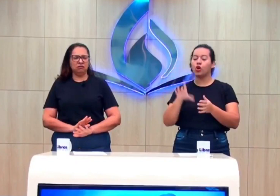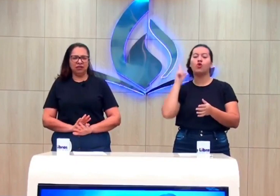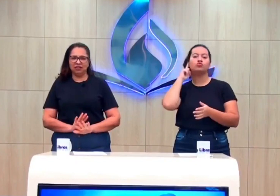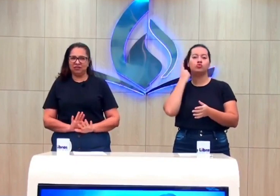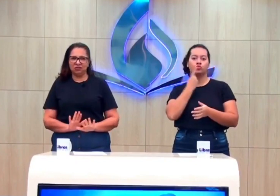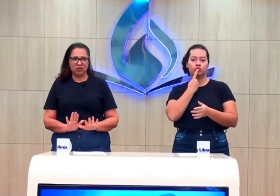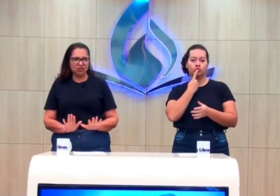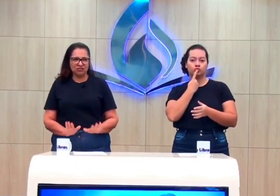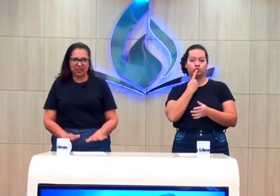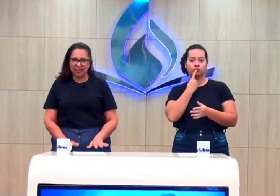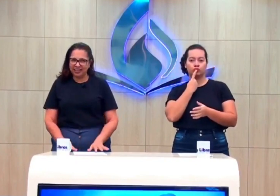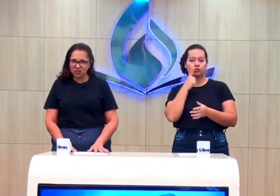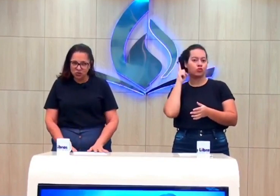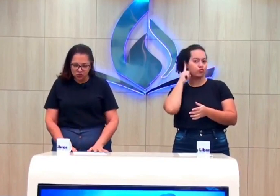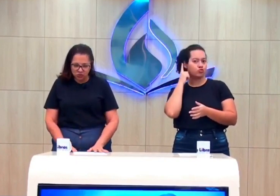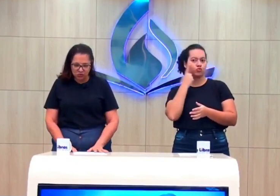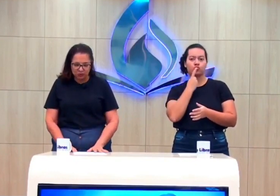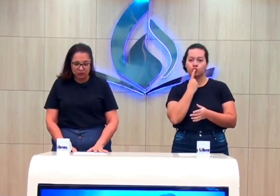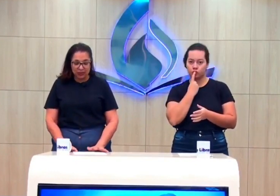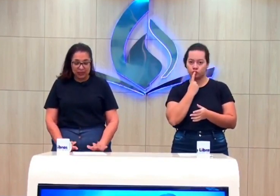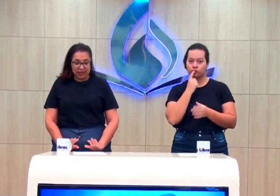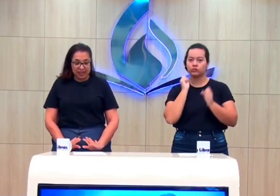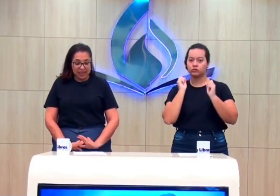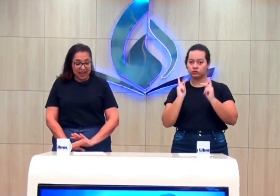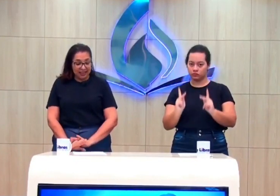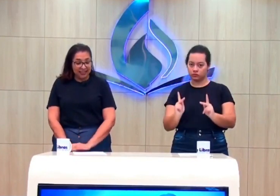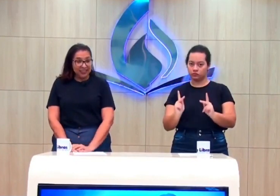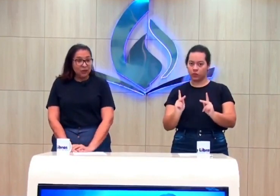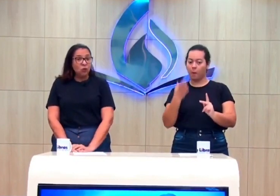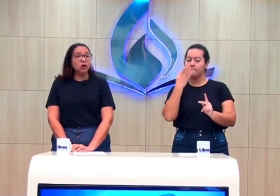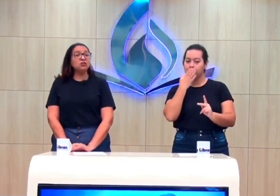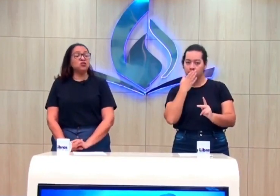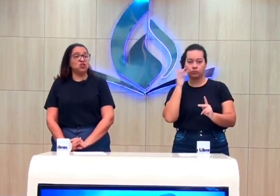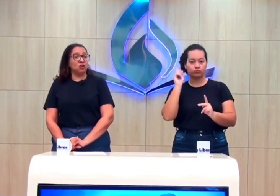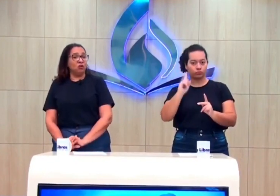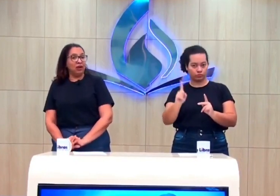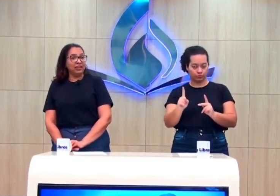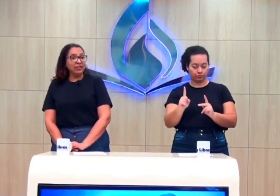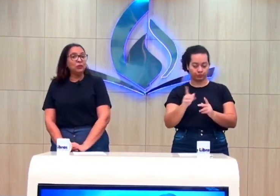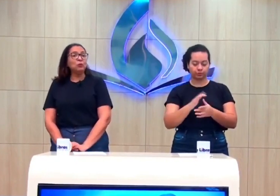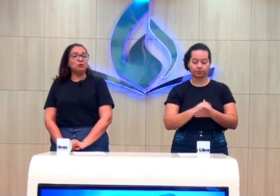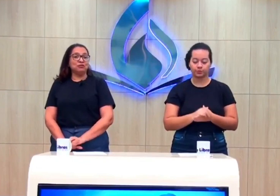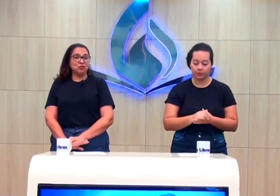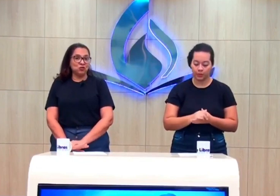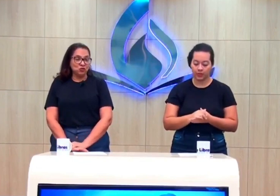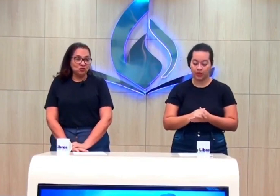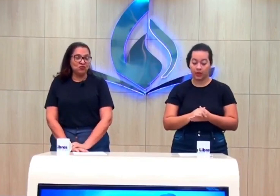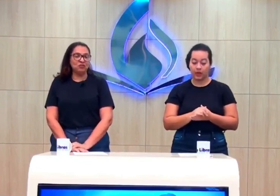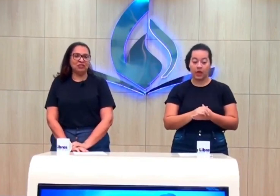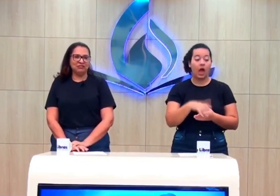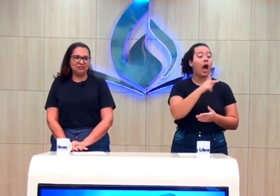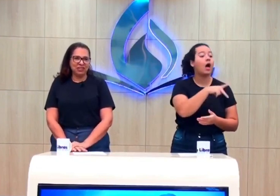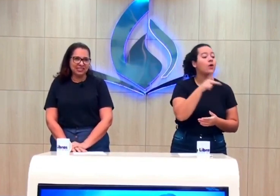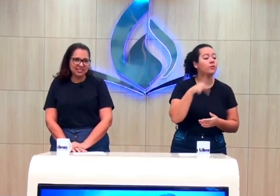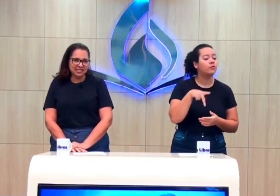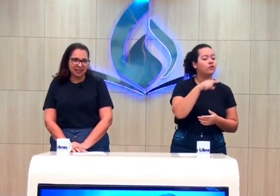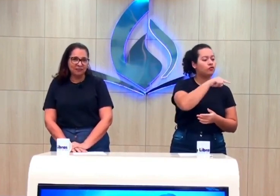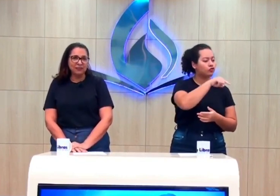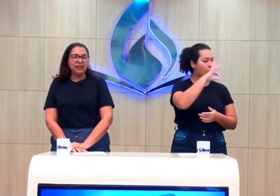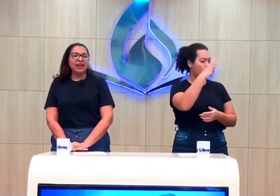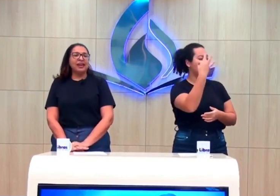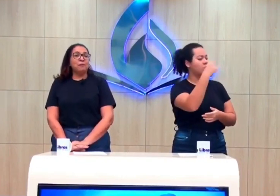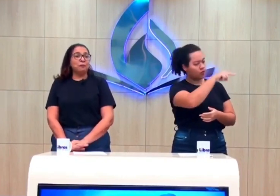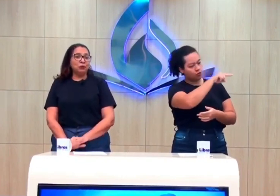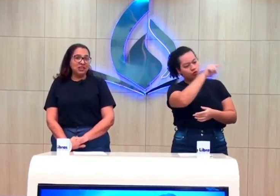Você não tenha vergonha de falar que é surdo. E aí, quando chegou aqui o professor vindo da